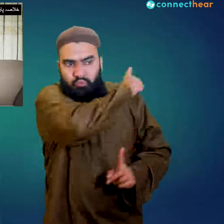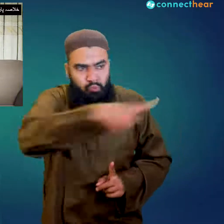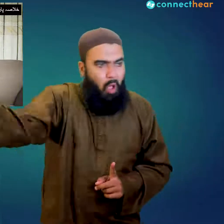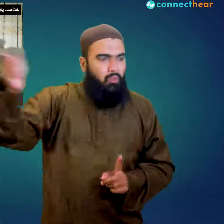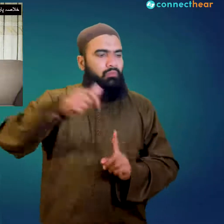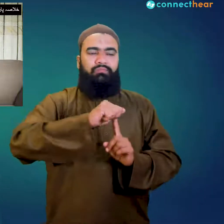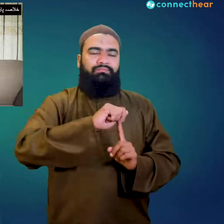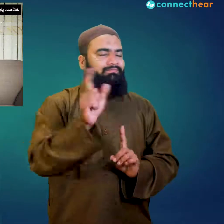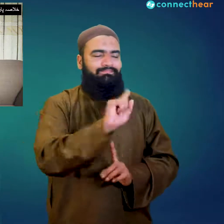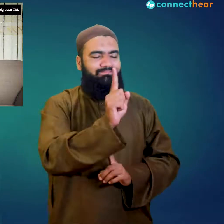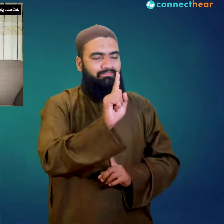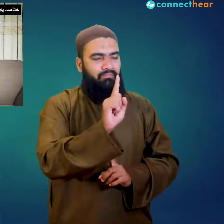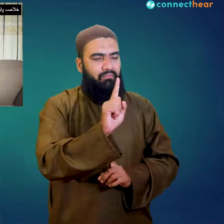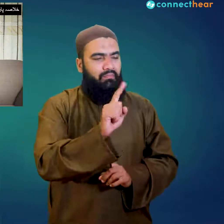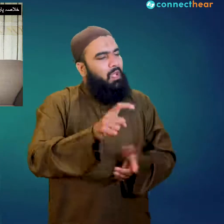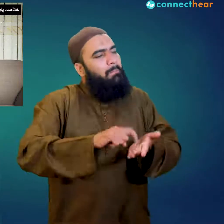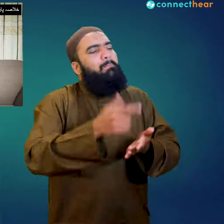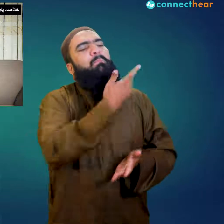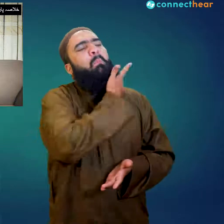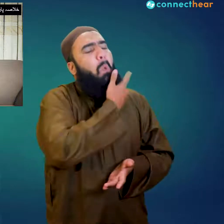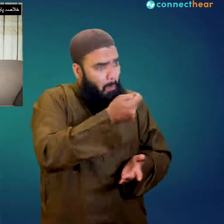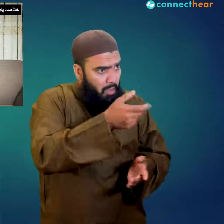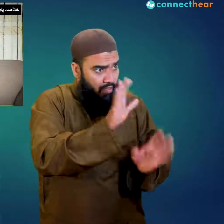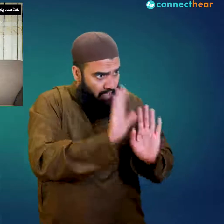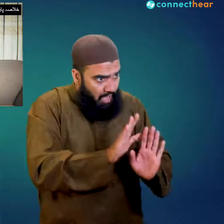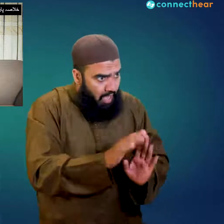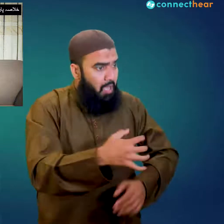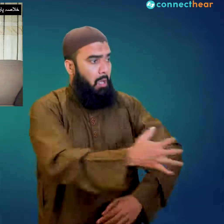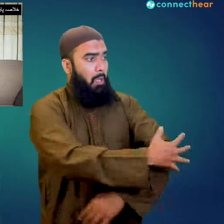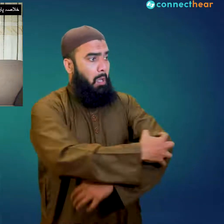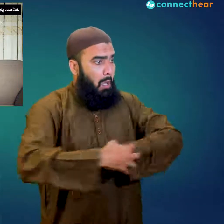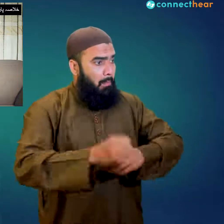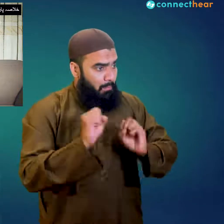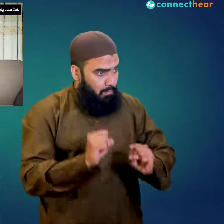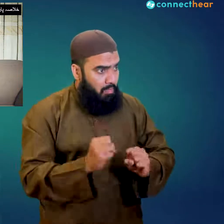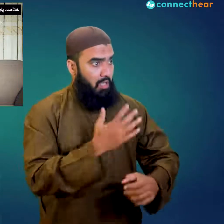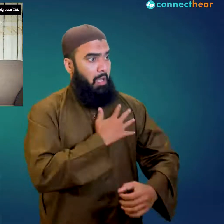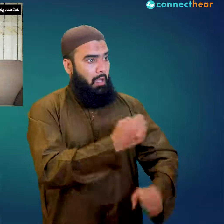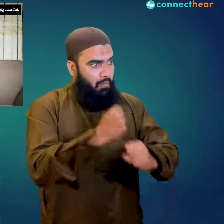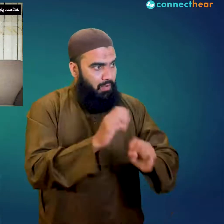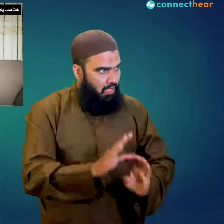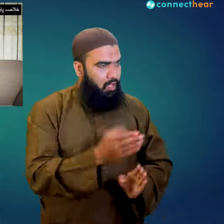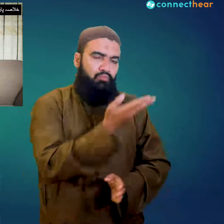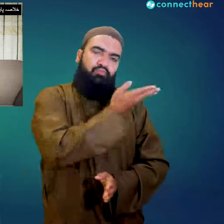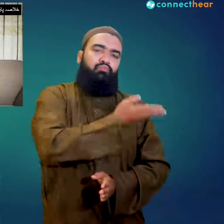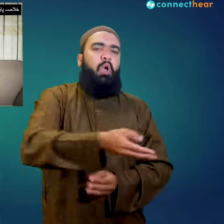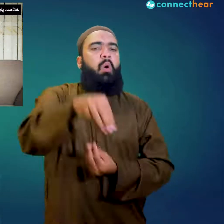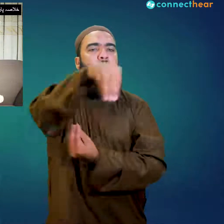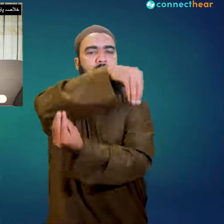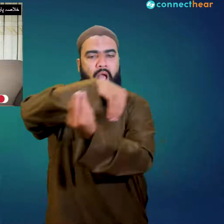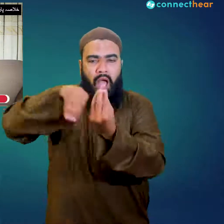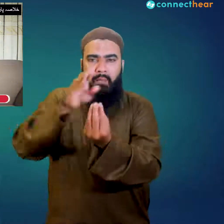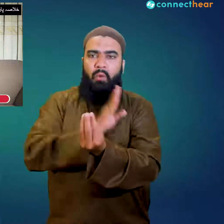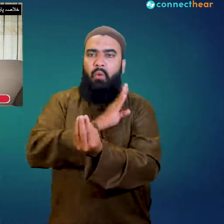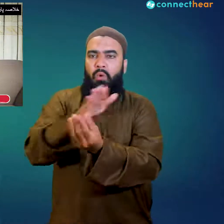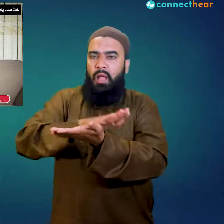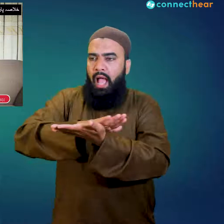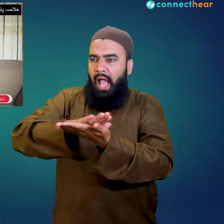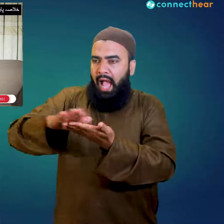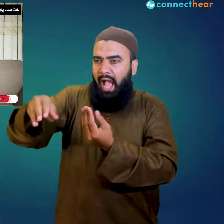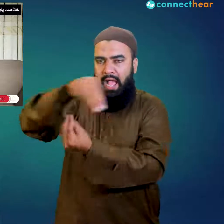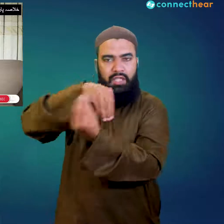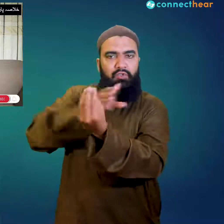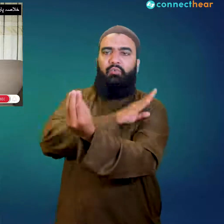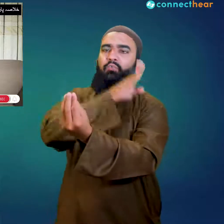بھی انتظام ہو۔ جب یہ چیز موجود ہوگی تو وہ استطاعت رکھتا ہے، اسے چاہیے کہ